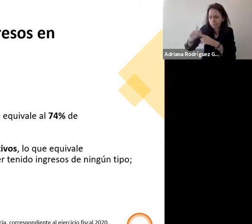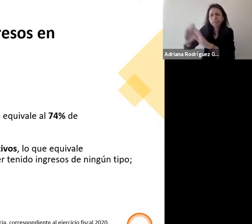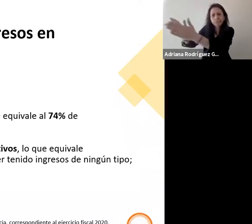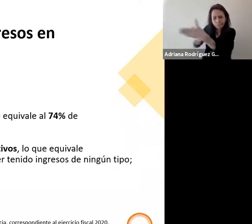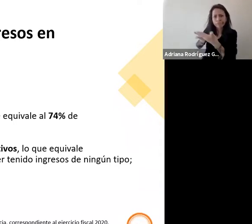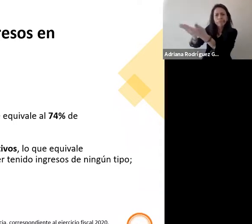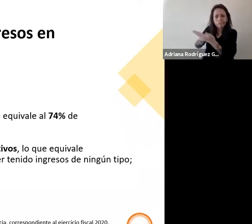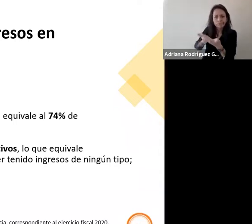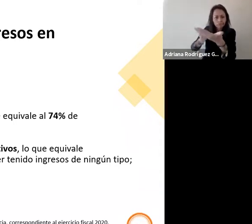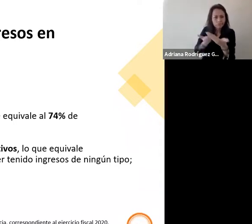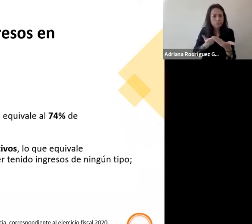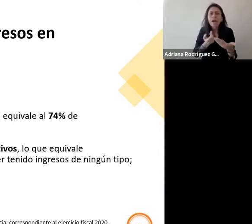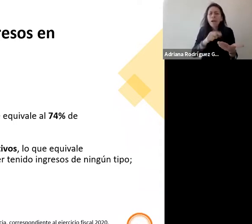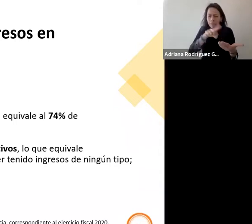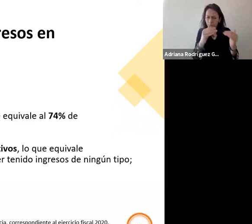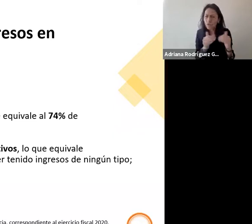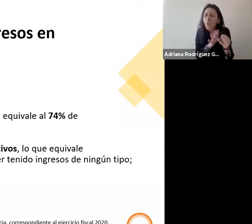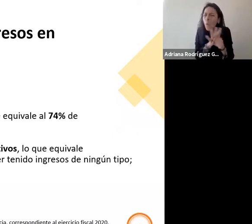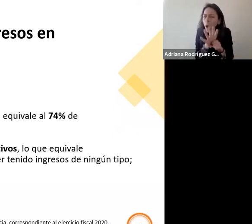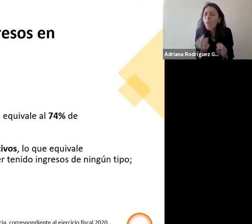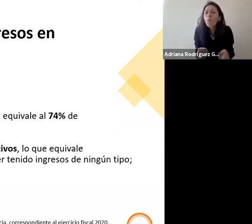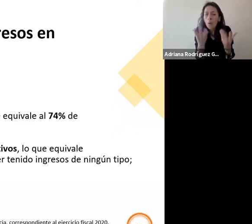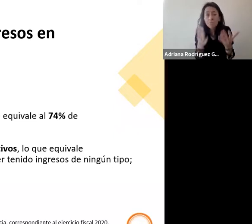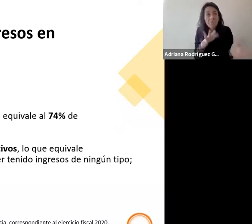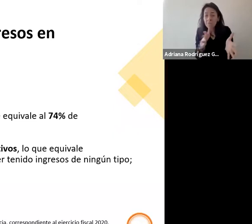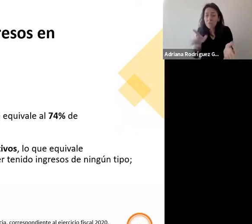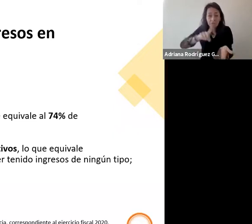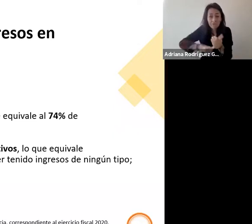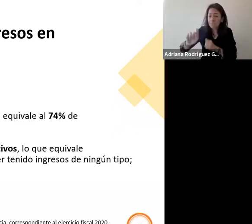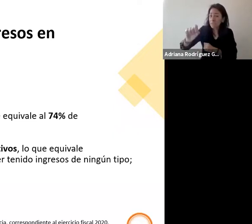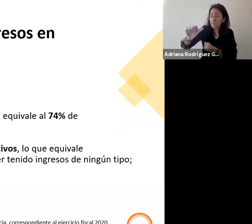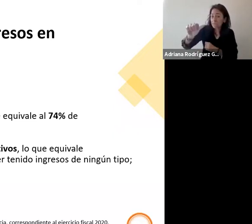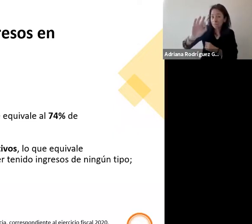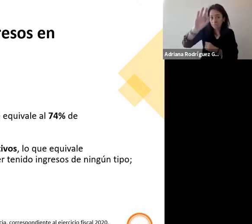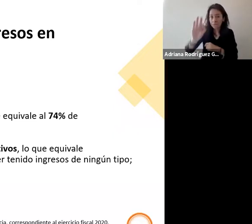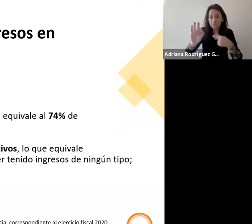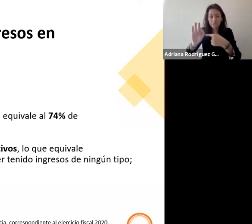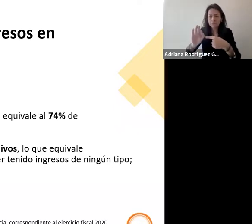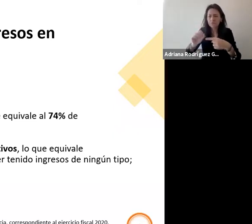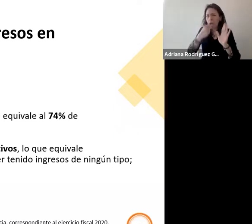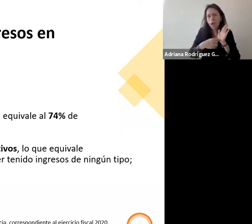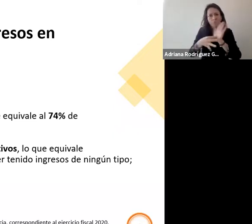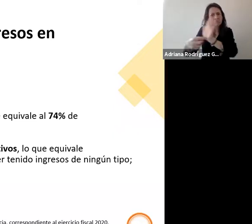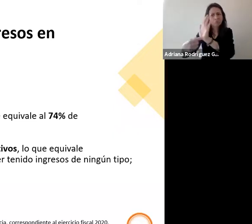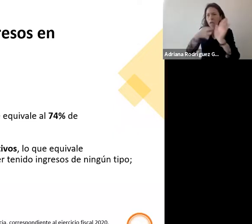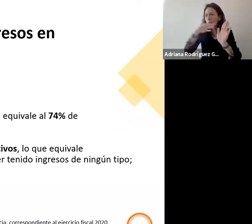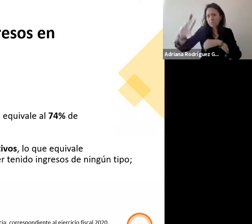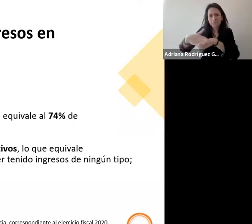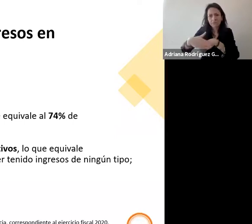montos. Pero casi el 26% reportaron no haber recibido donativos